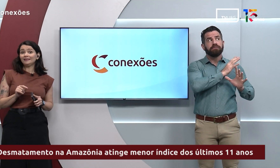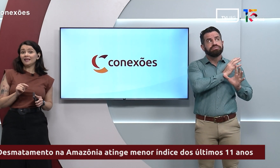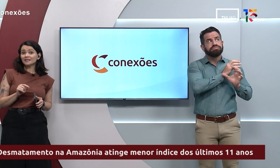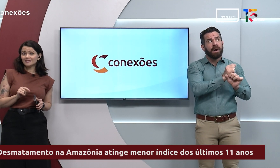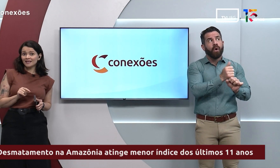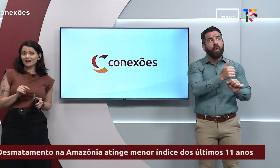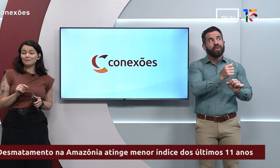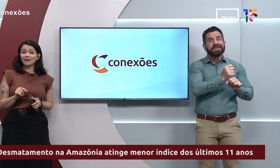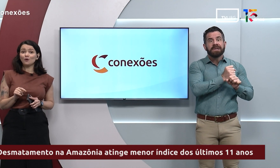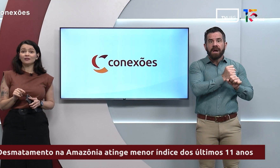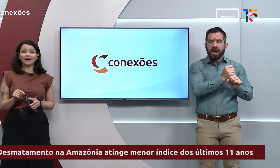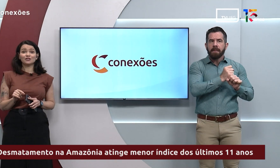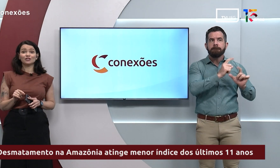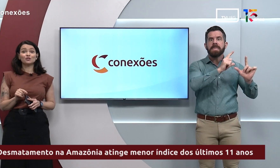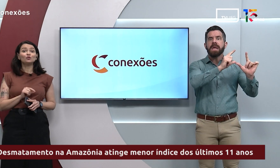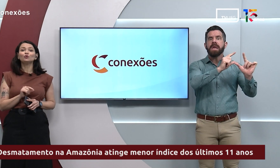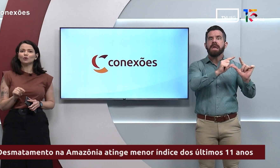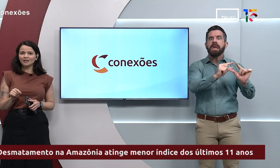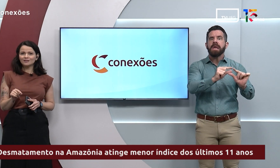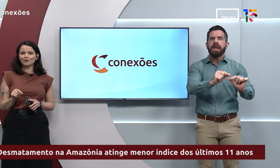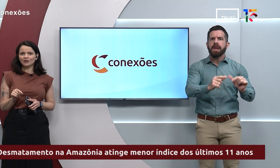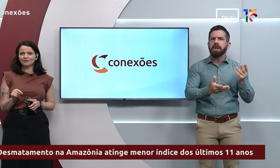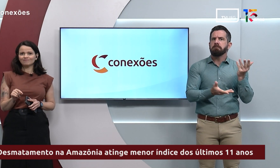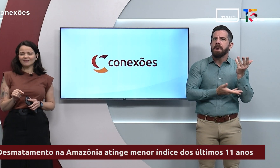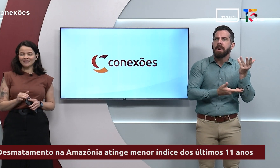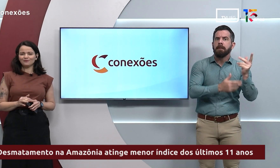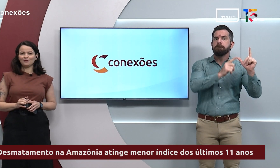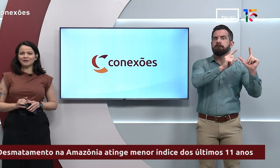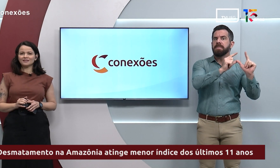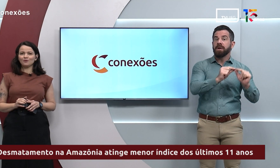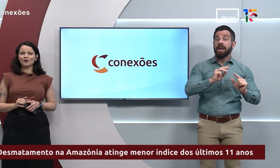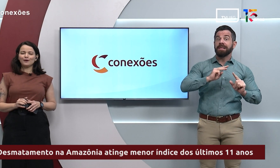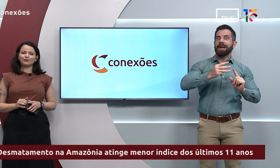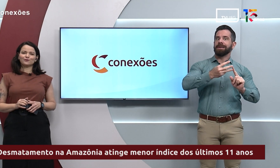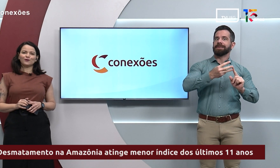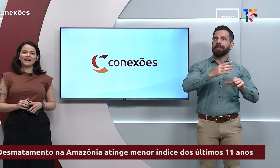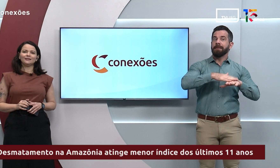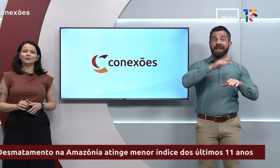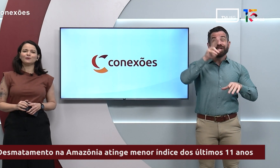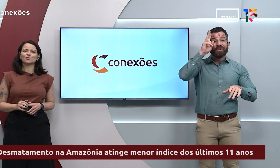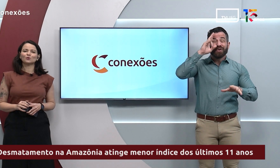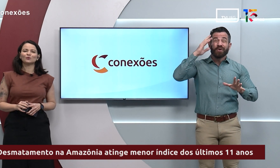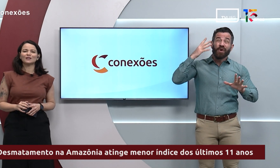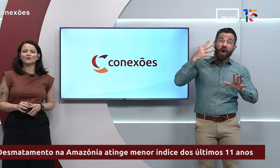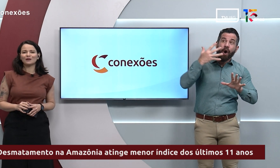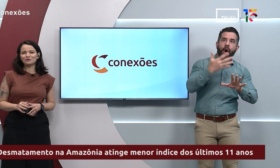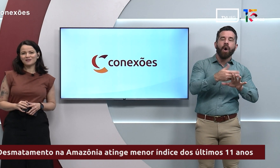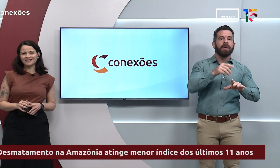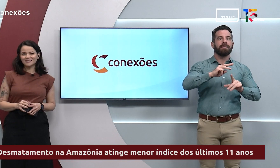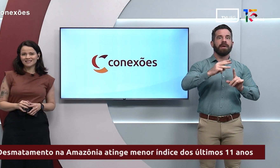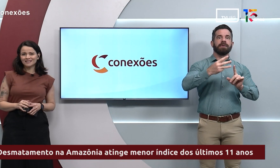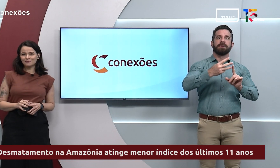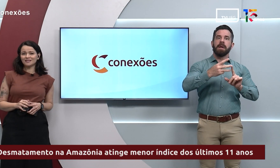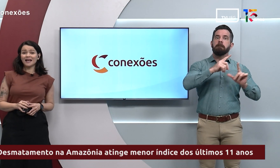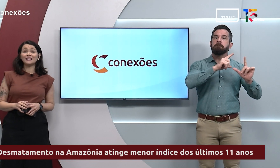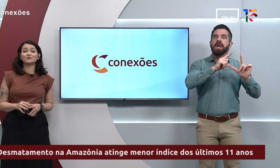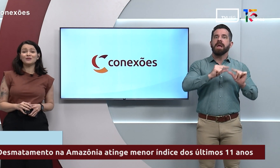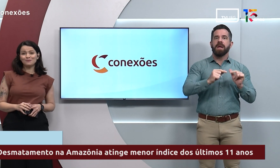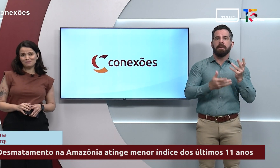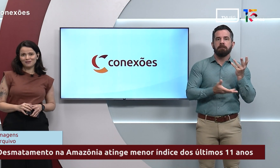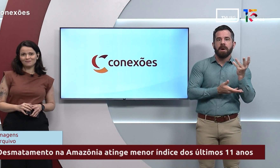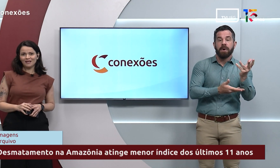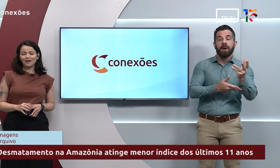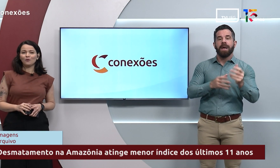com a terceira melhor taxa de toda a história. Essa informação foi divulgada pelo Instituto Nacional de Pesquisas